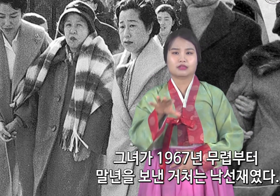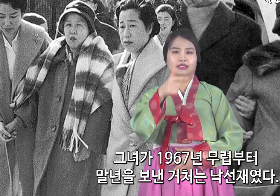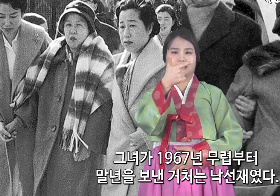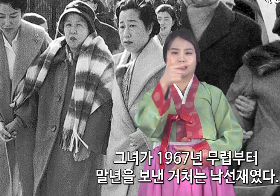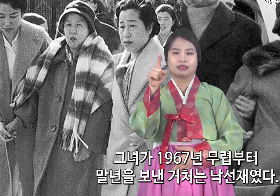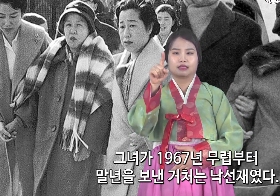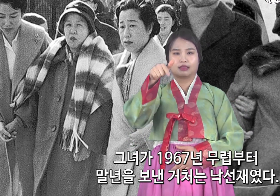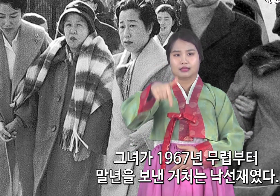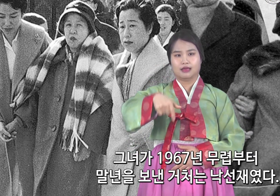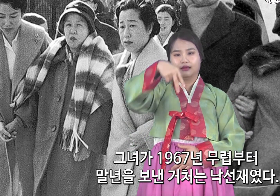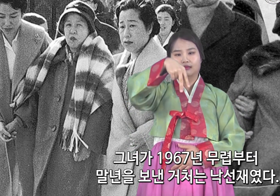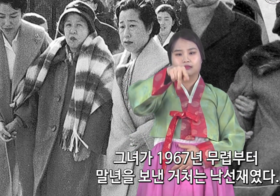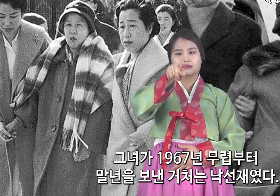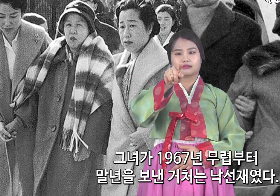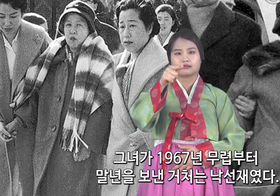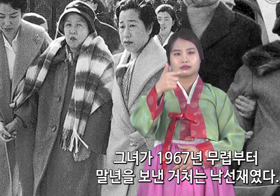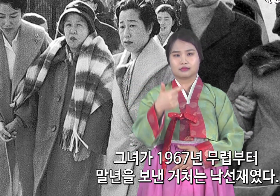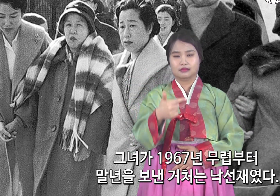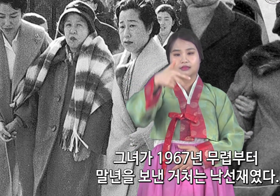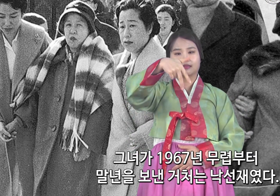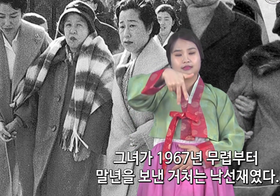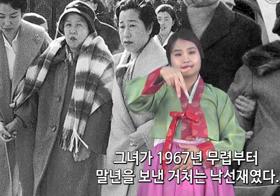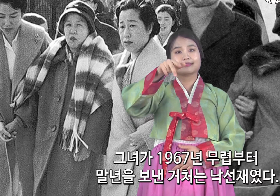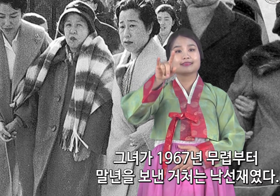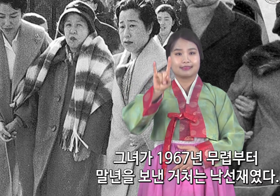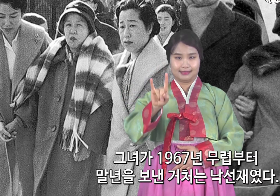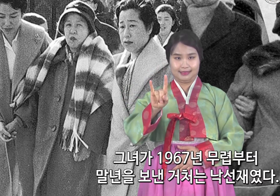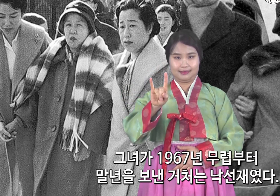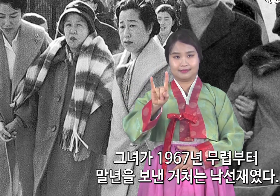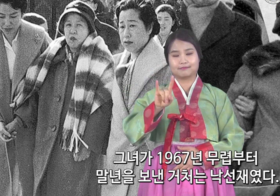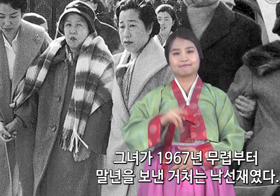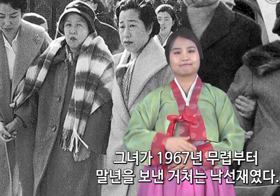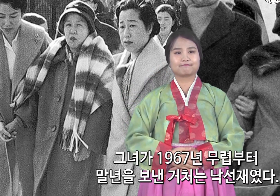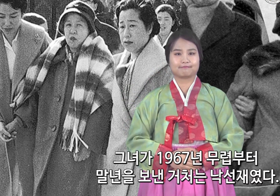거처는 낙선제였다.